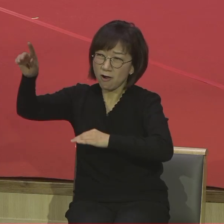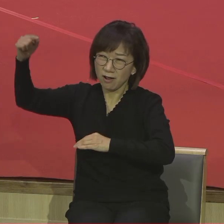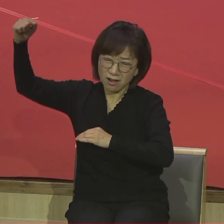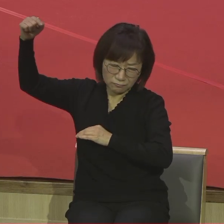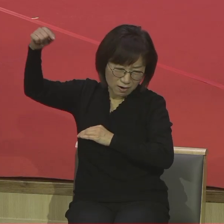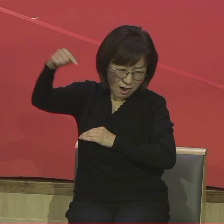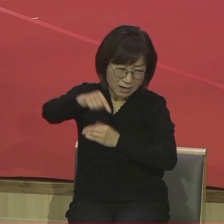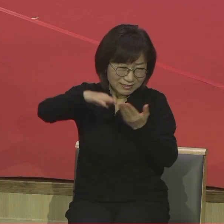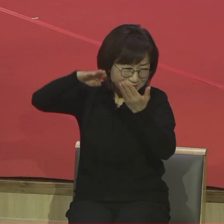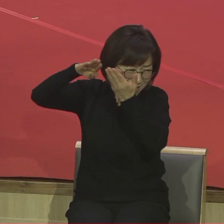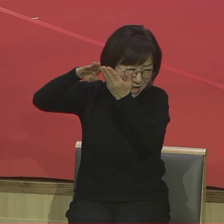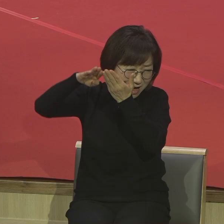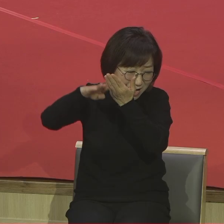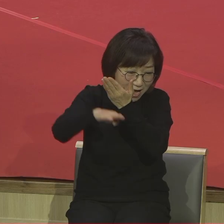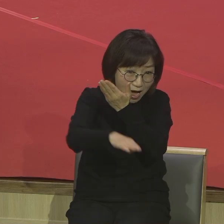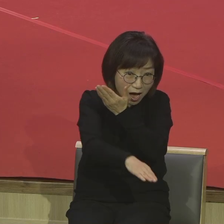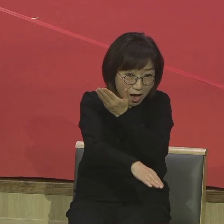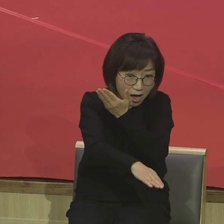복음의 반전이지요.